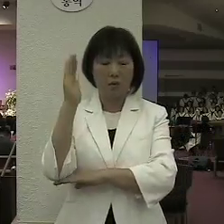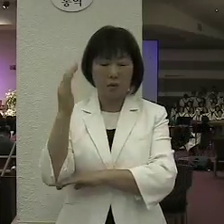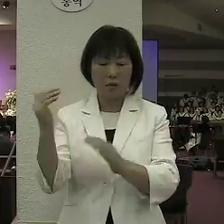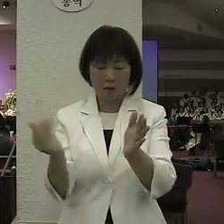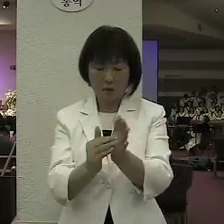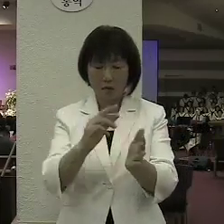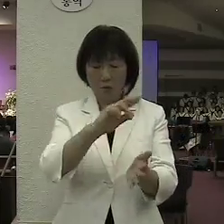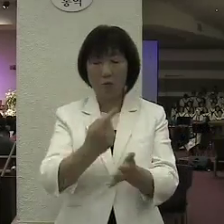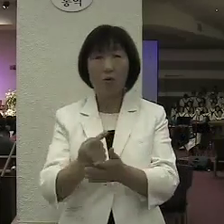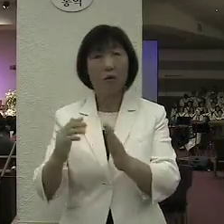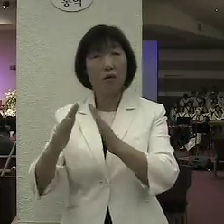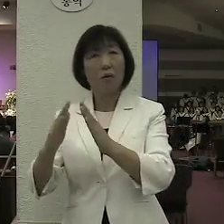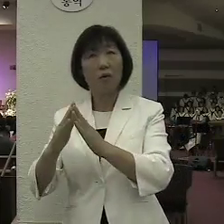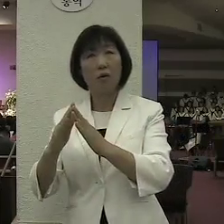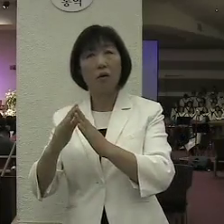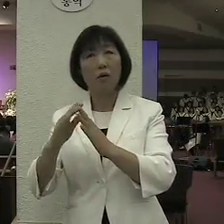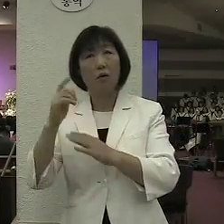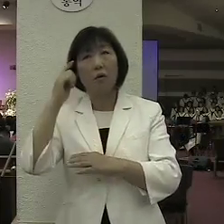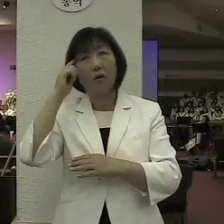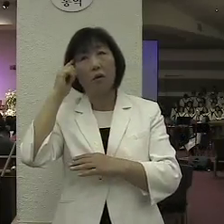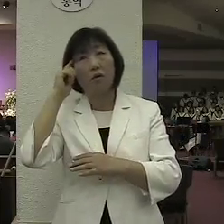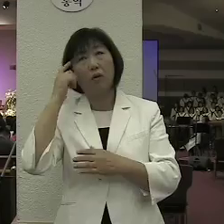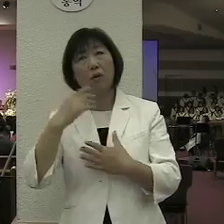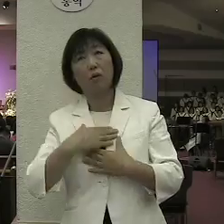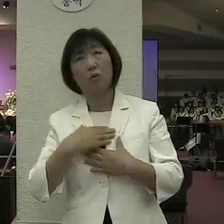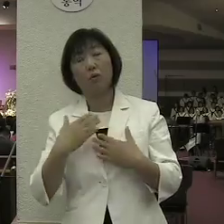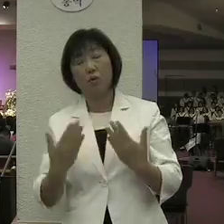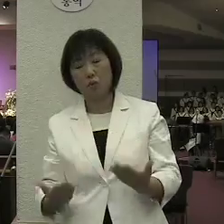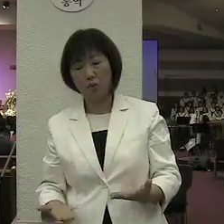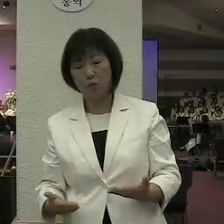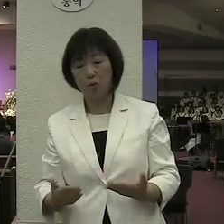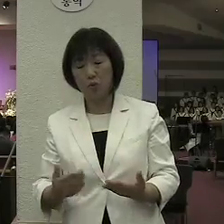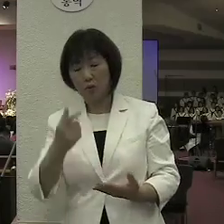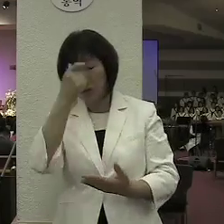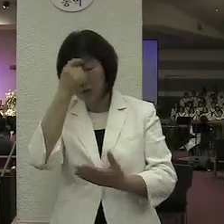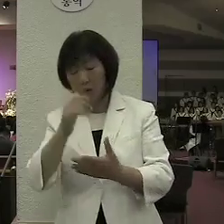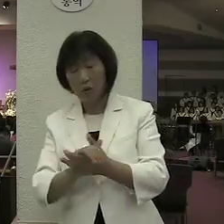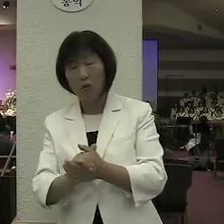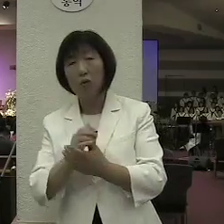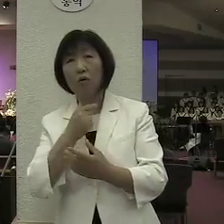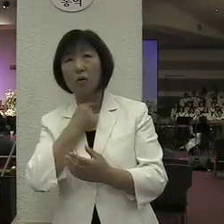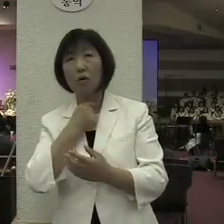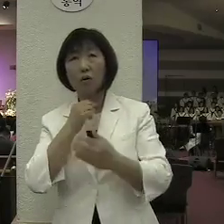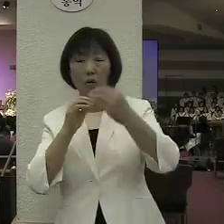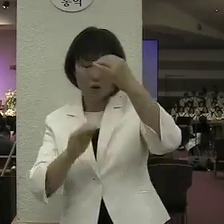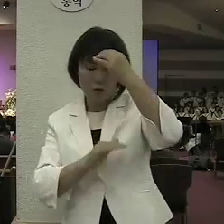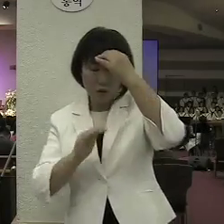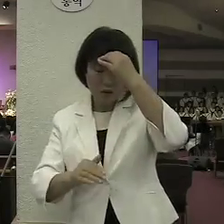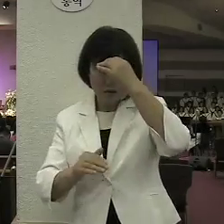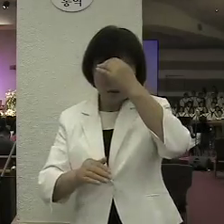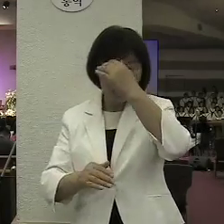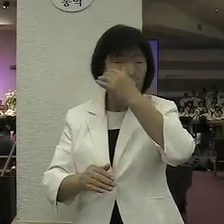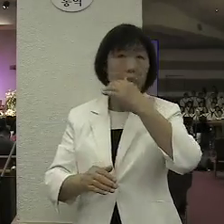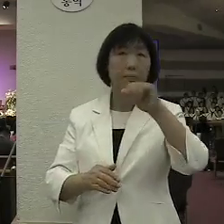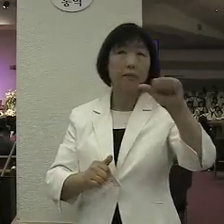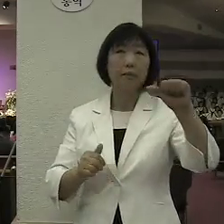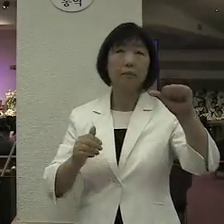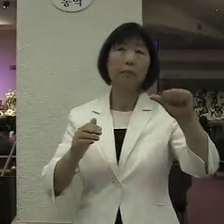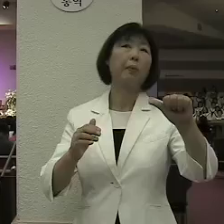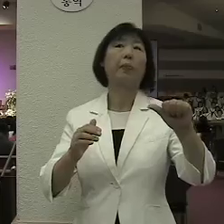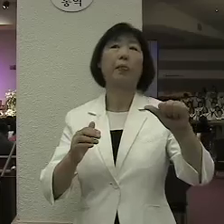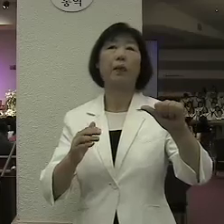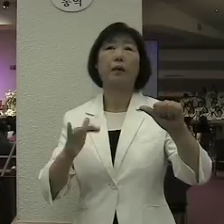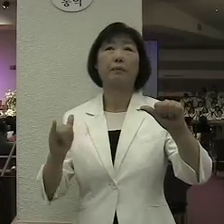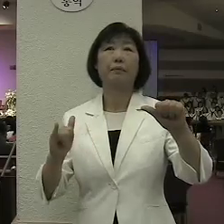때문인 줄로 믿으시기 바랍니다. 여러분, 이것이 얼마나 저에게는 큰 기쁨이 되는지, 지난번 한일전